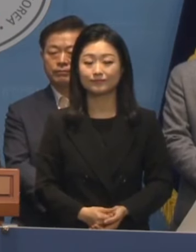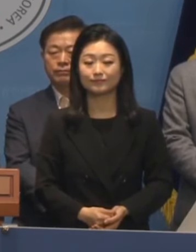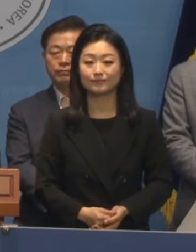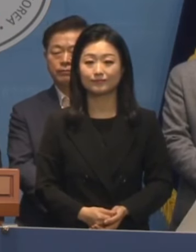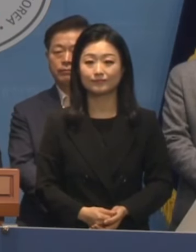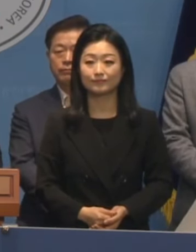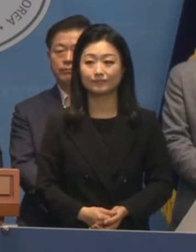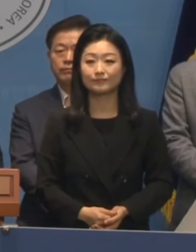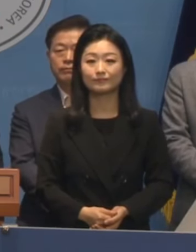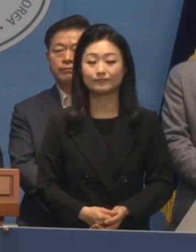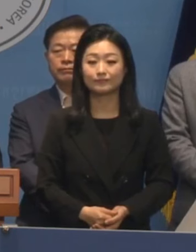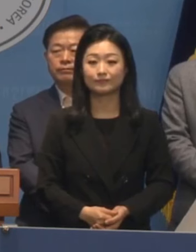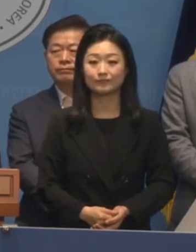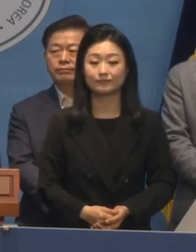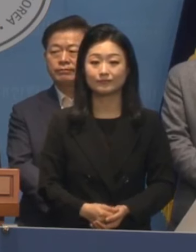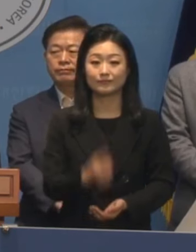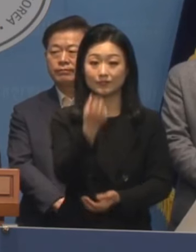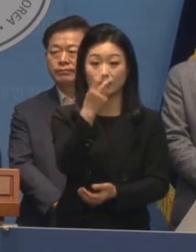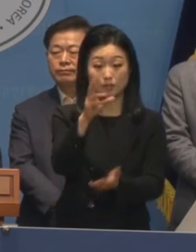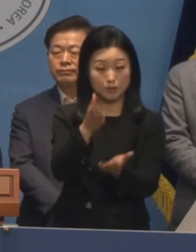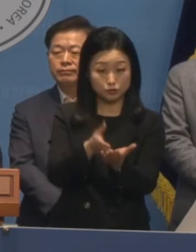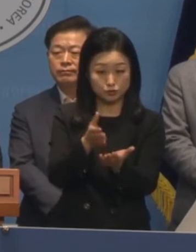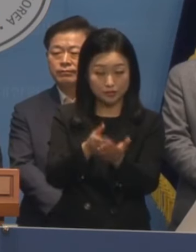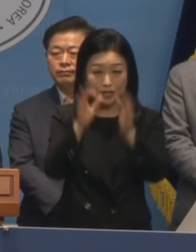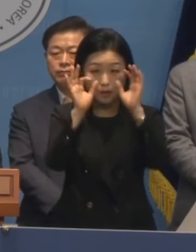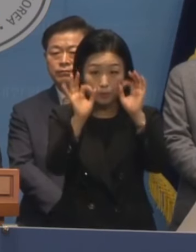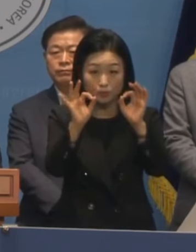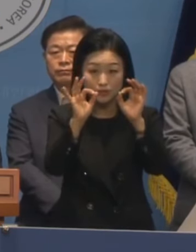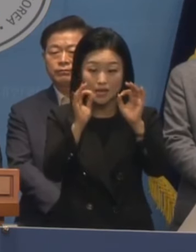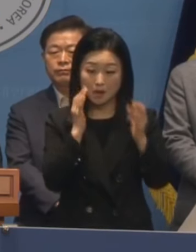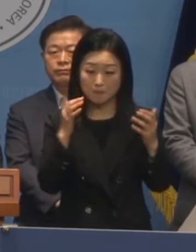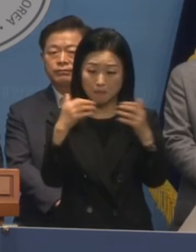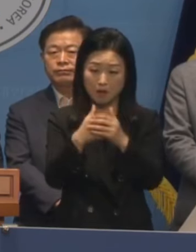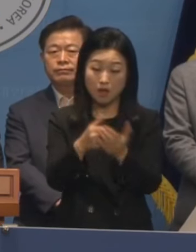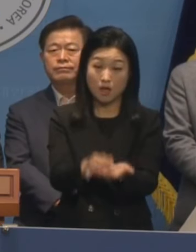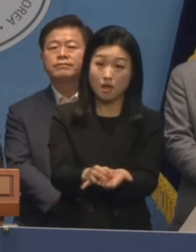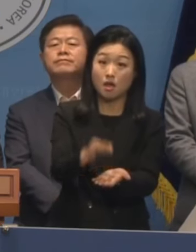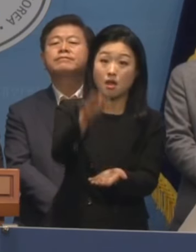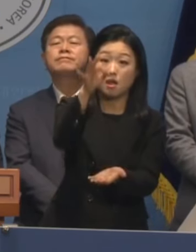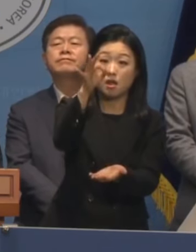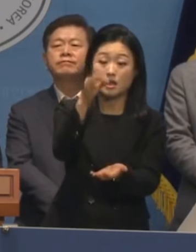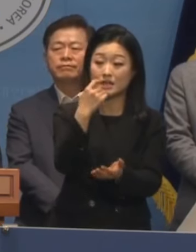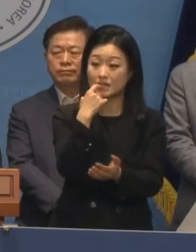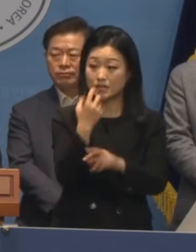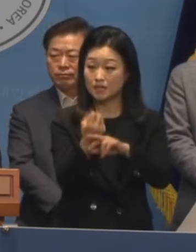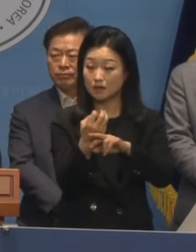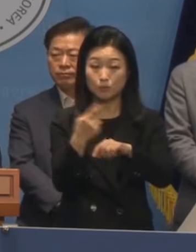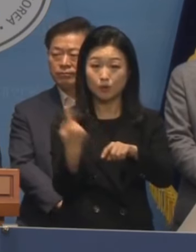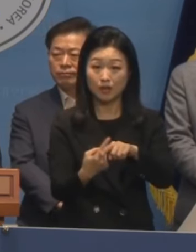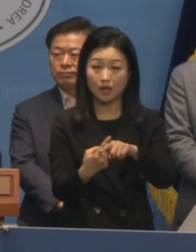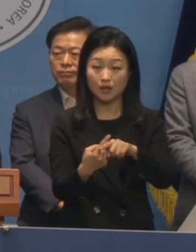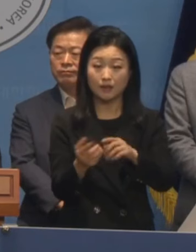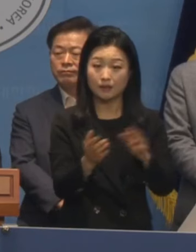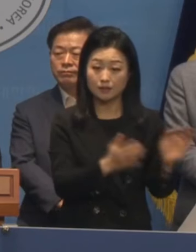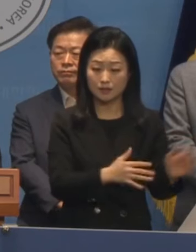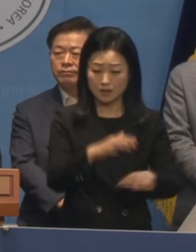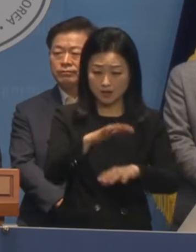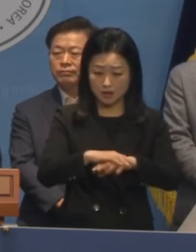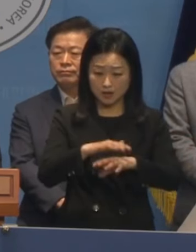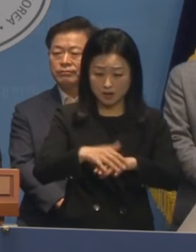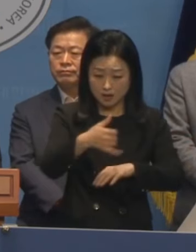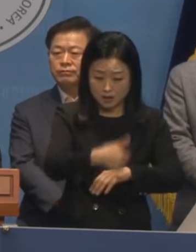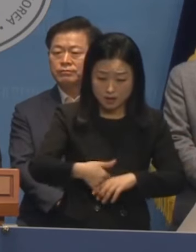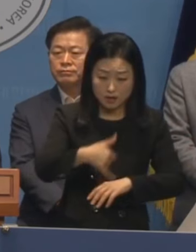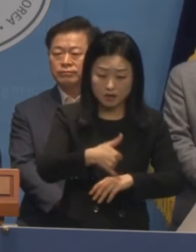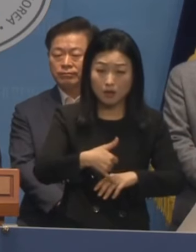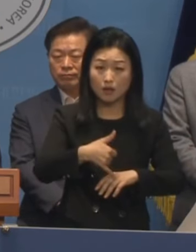것입니다네 뉴스에서 배추는 금 배추가 되고 있는데 배추밭에서 생산하는 농부의 한숨소리는